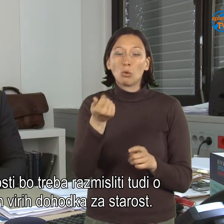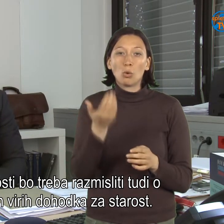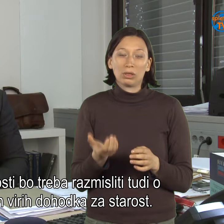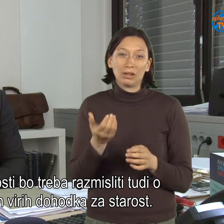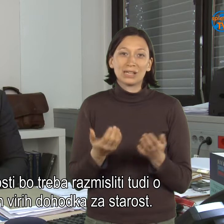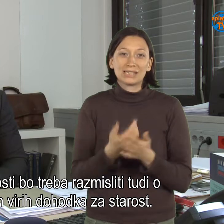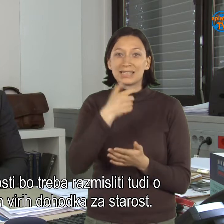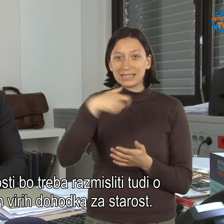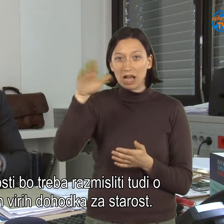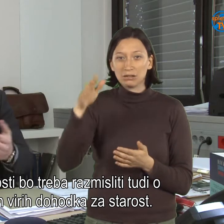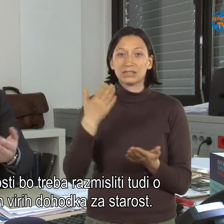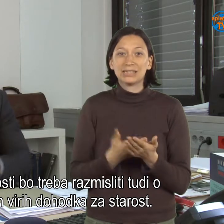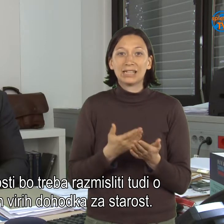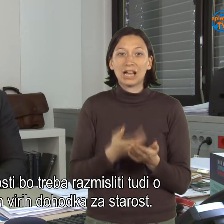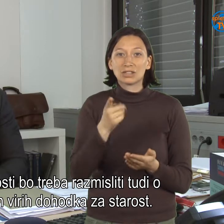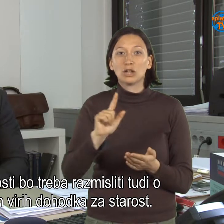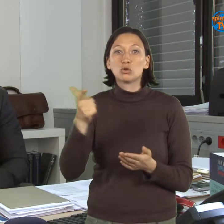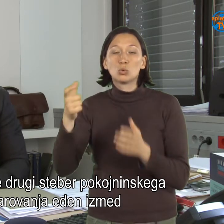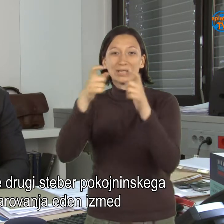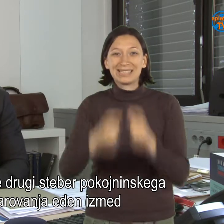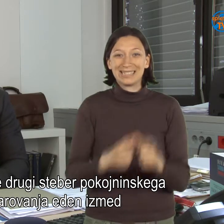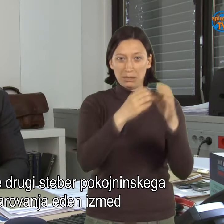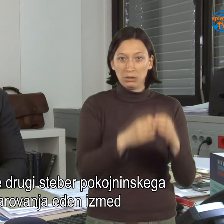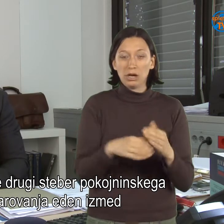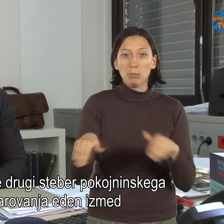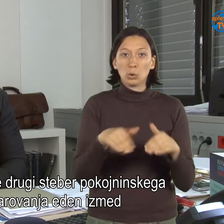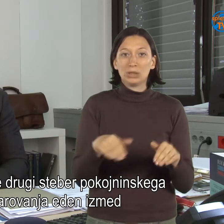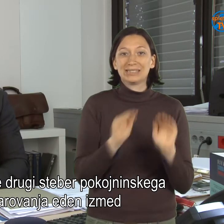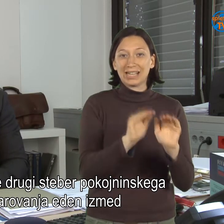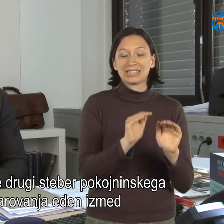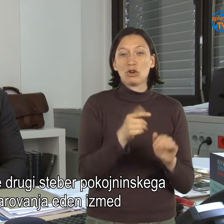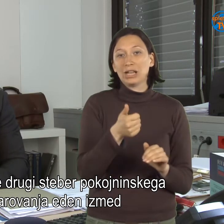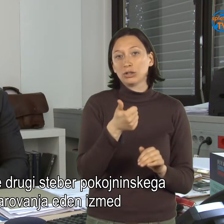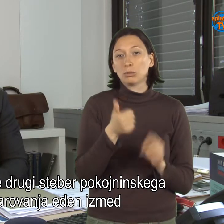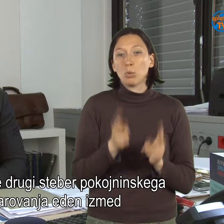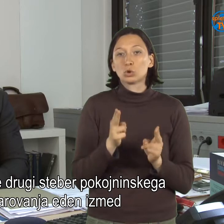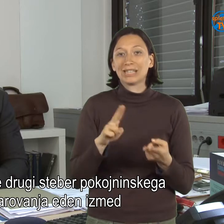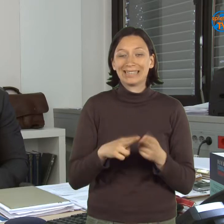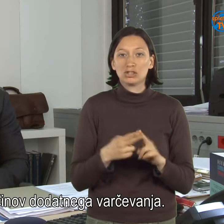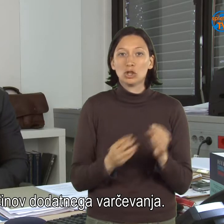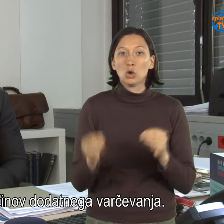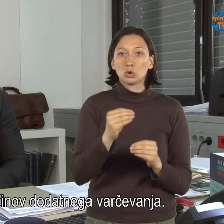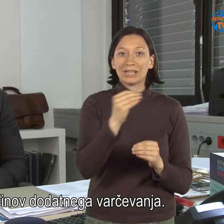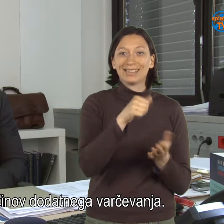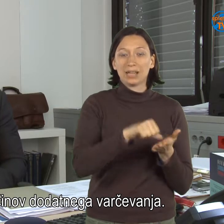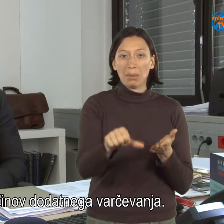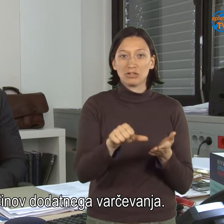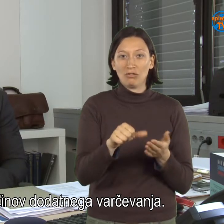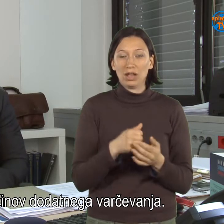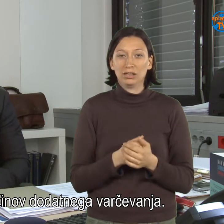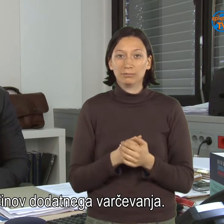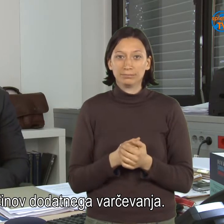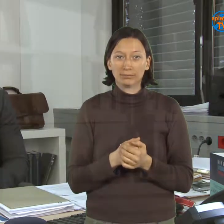dohodka za starost in dejansko ta drugi steber pokojninskega zavarovanja je eden izmed možnih načinov dodatnega